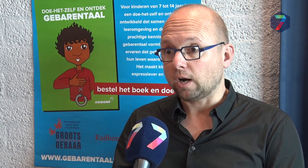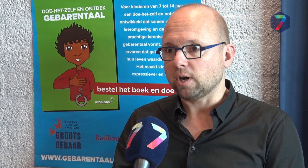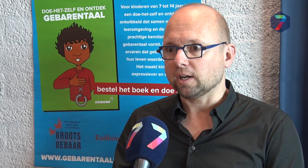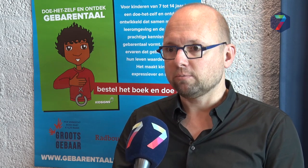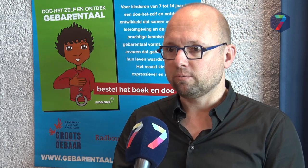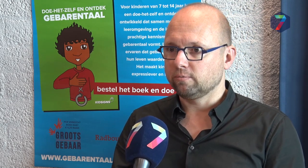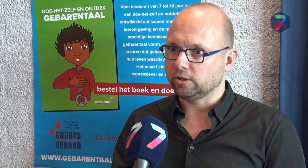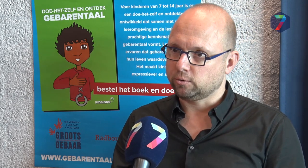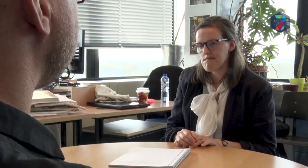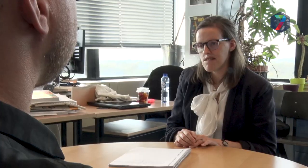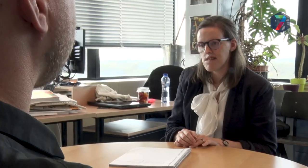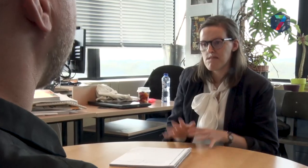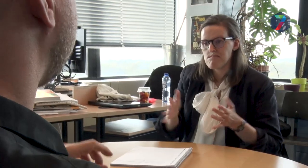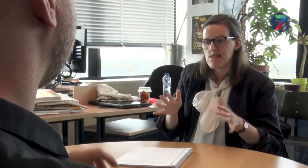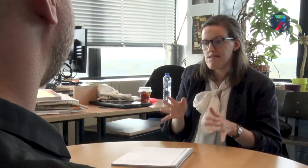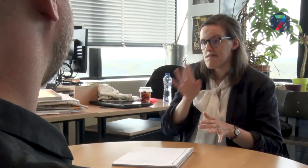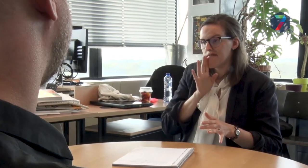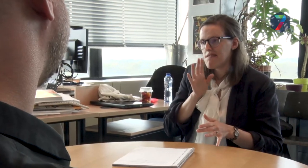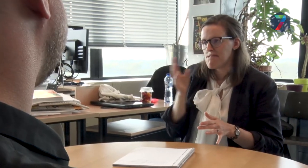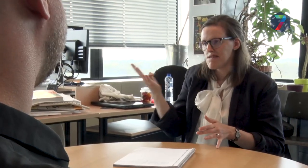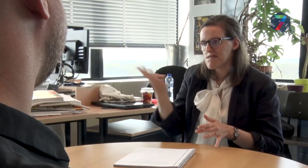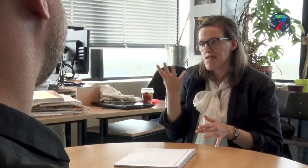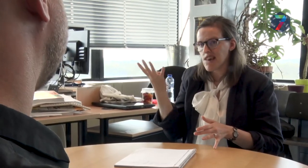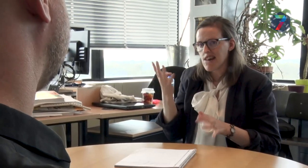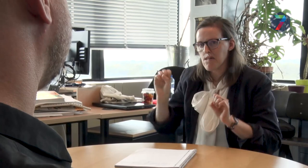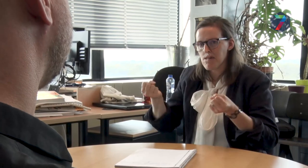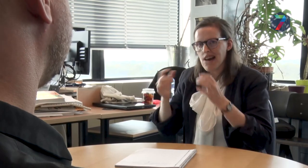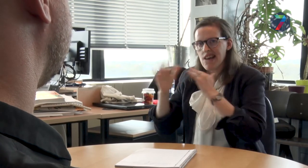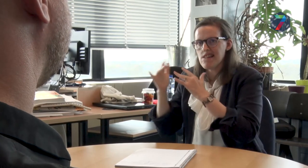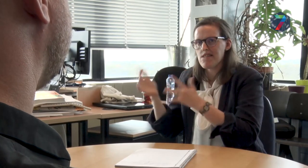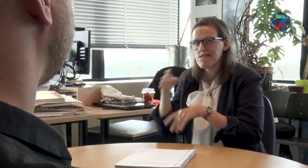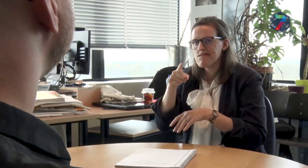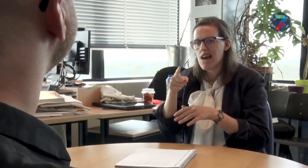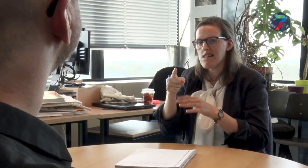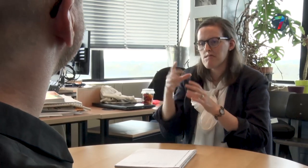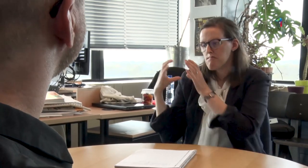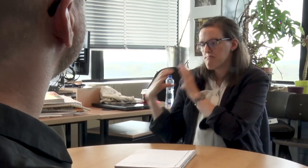uitleggen, wat ik u net uit heb gelegd, dat gebarentaal voor veel meer mensen in Nederland van belang kan zijn.